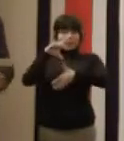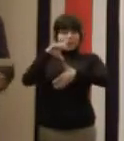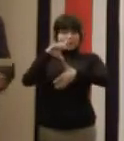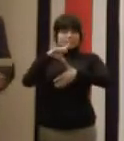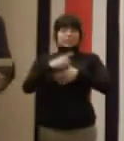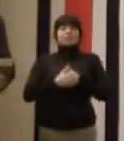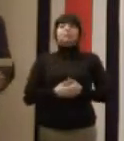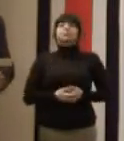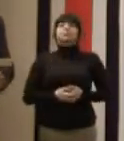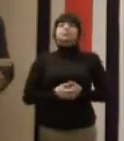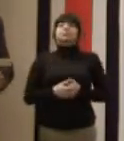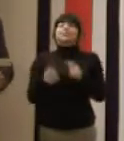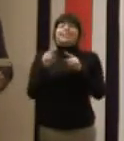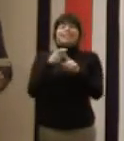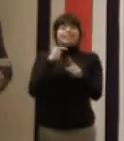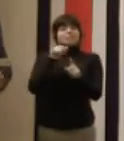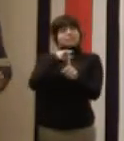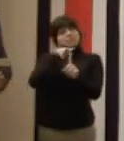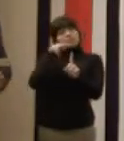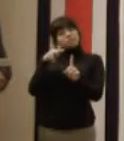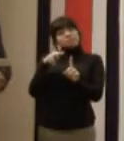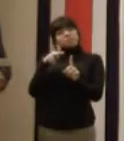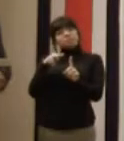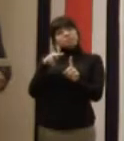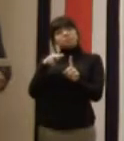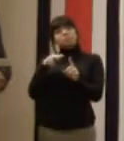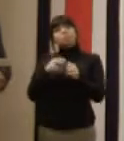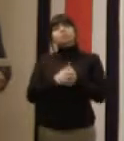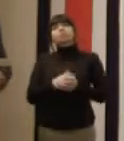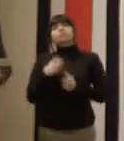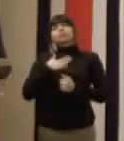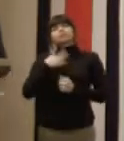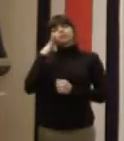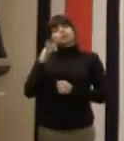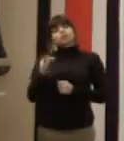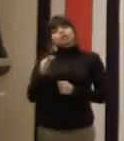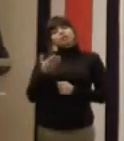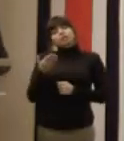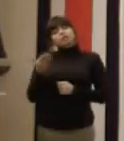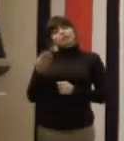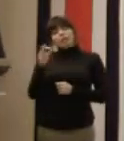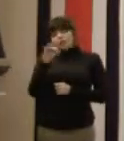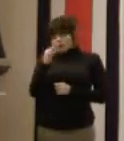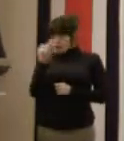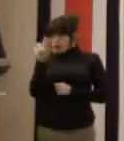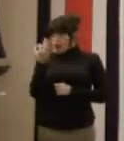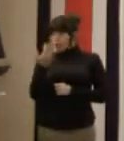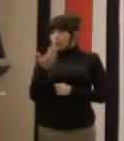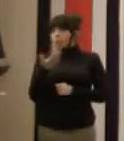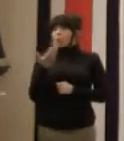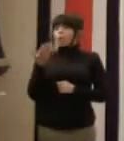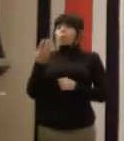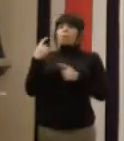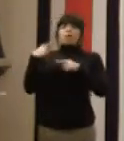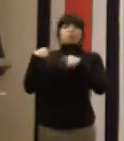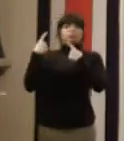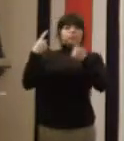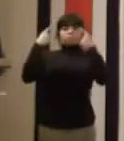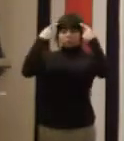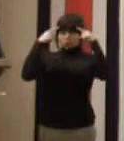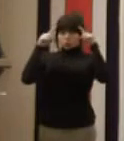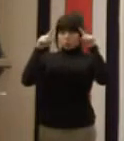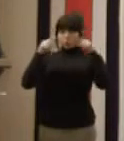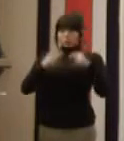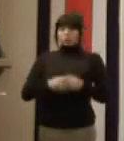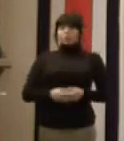Latina. Y desde ese punto de vista, creo que la forma como se ha logrado